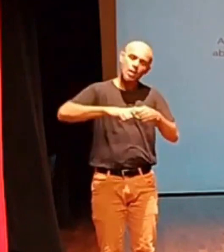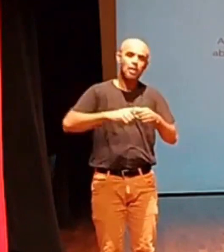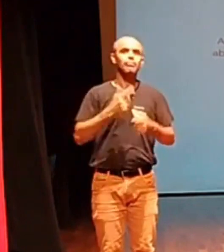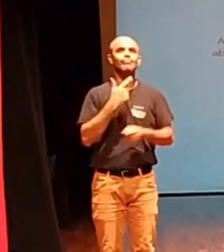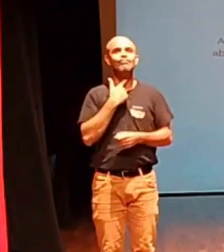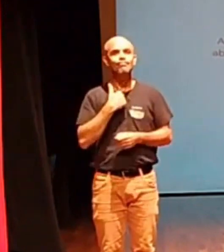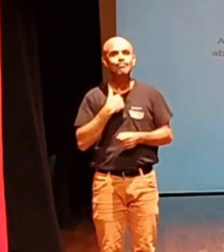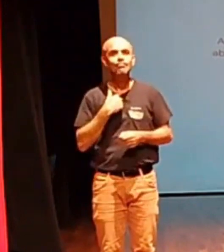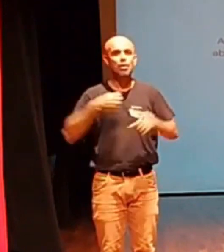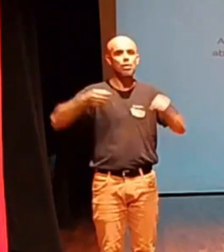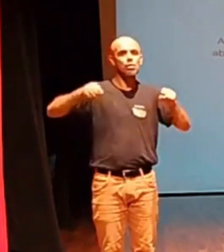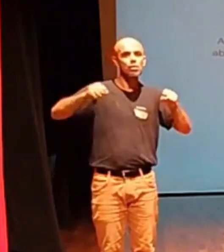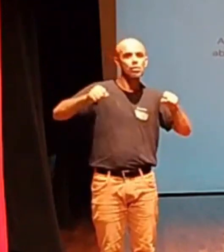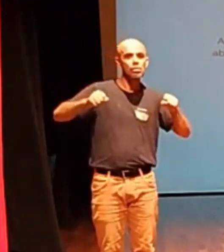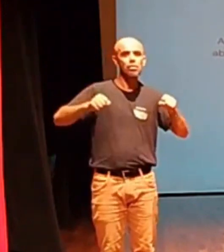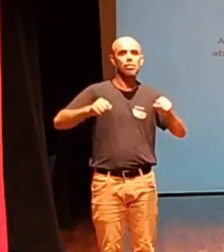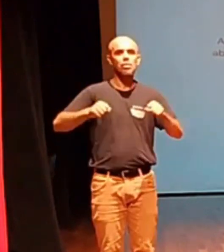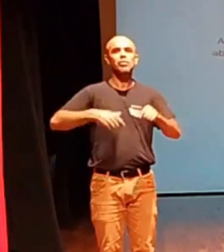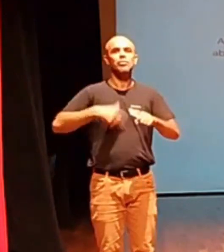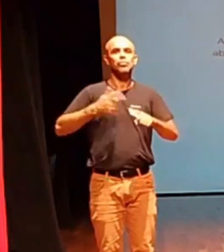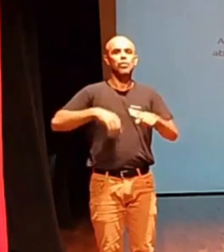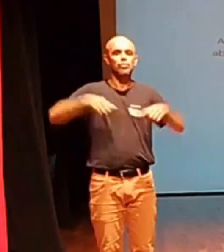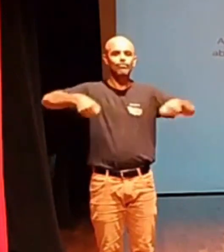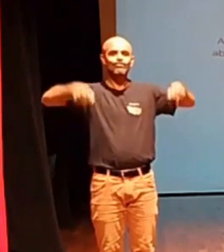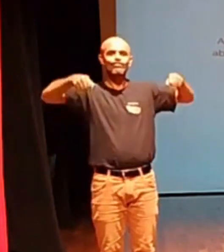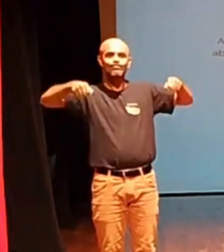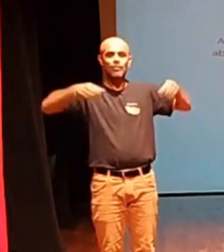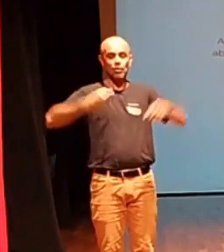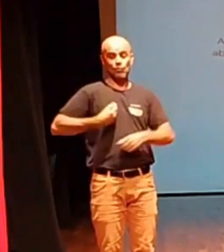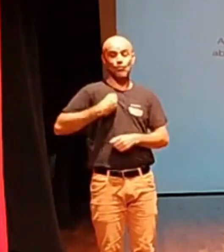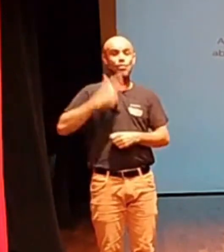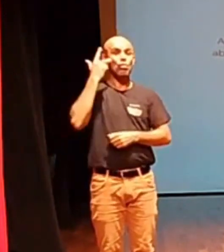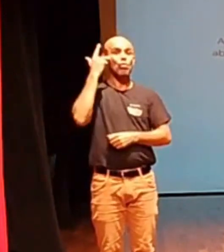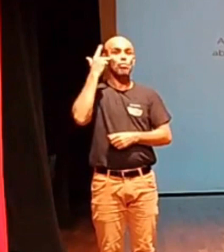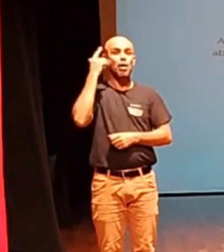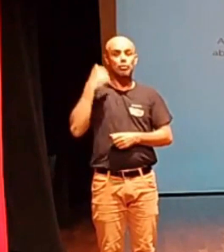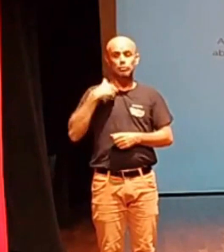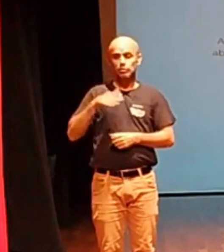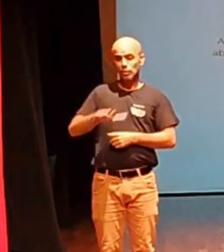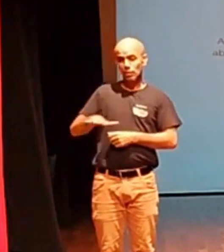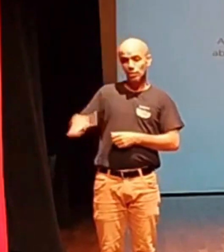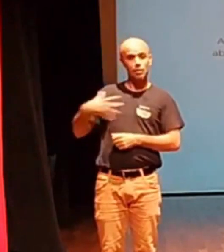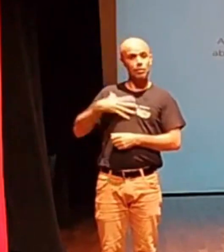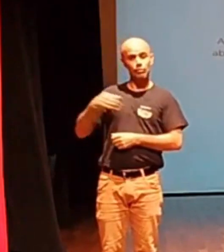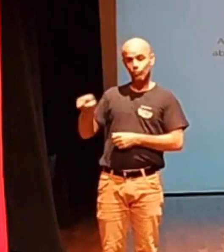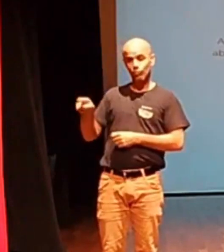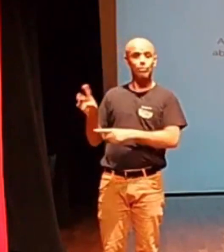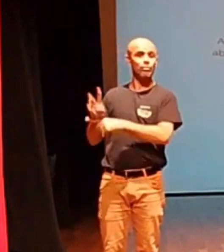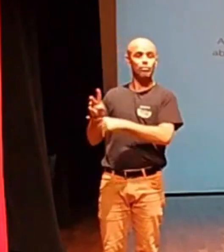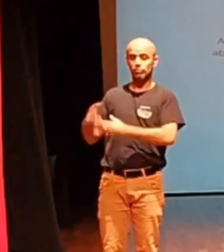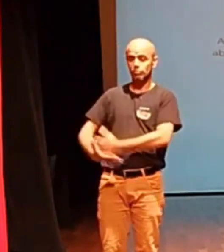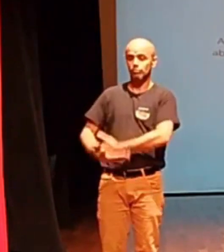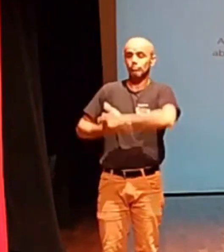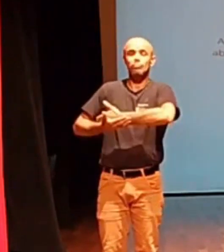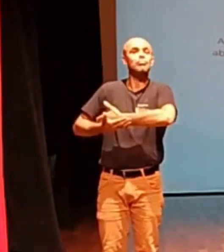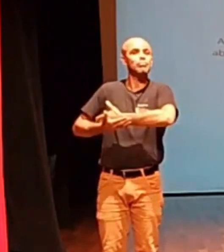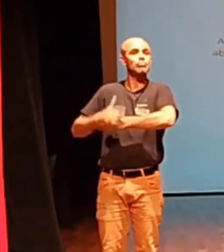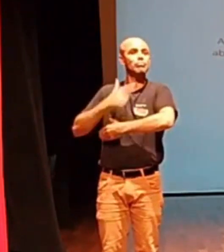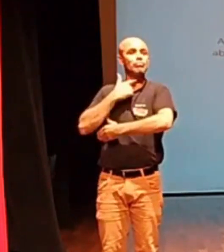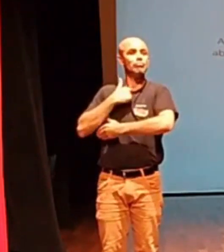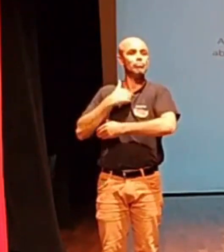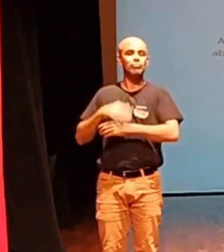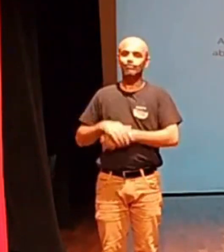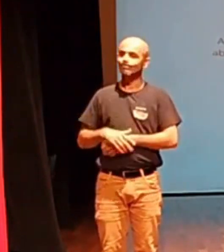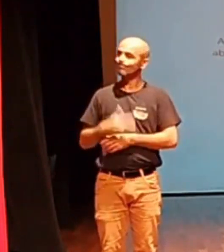pedalar. Que ele andava de moto, andava de jet ski, tinha uma vida normal, tem uma criança pequena esperando em casa para pegar no colo. Então a gente